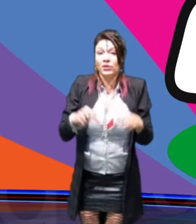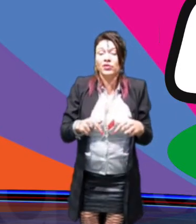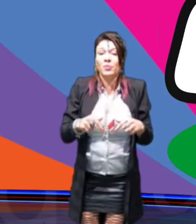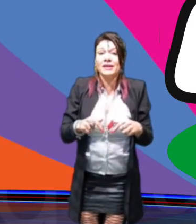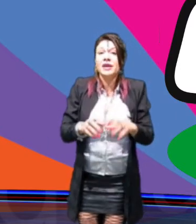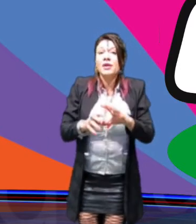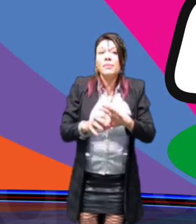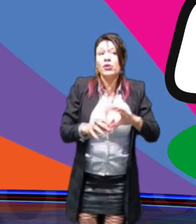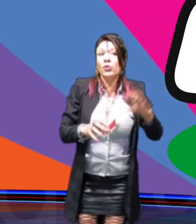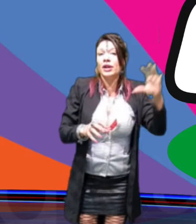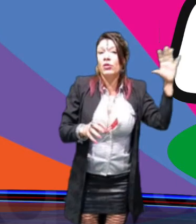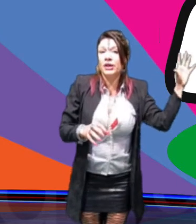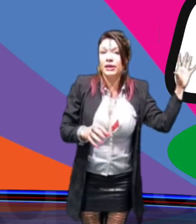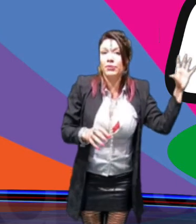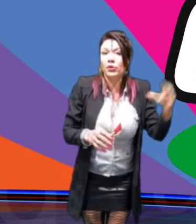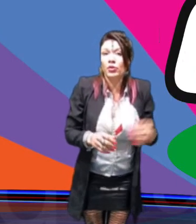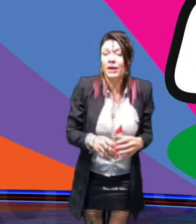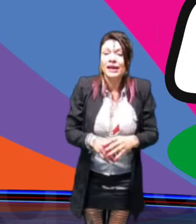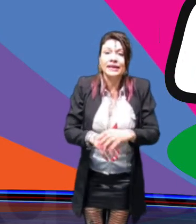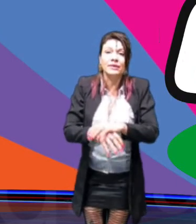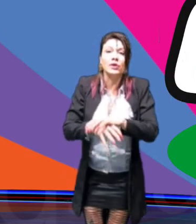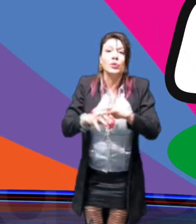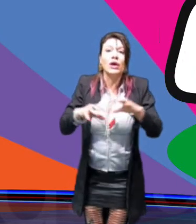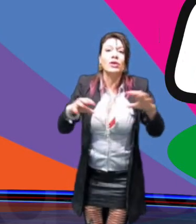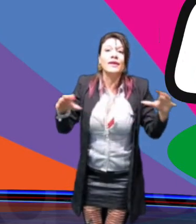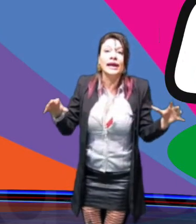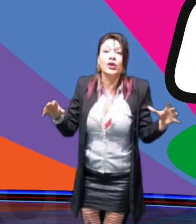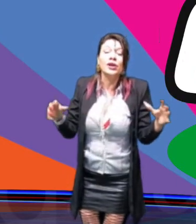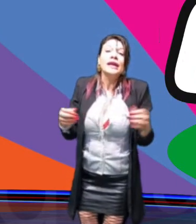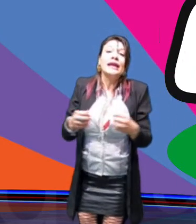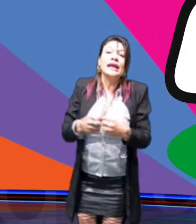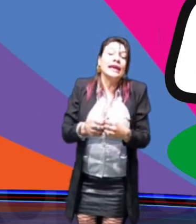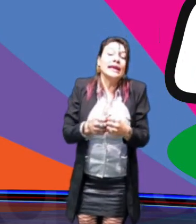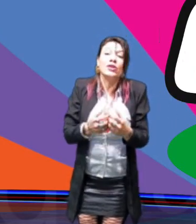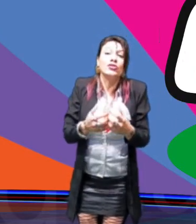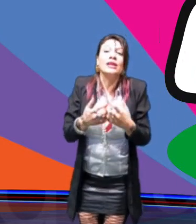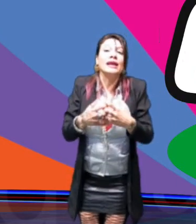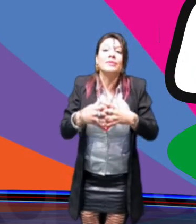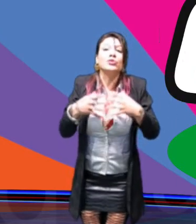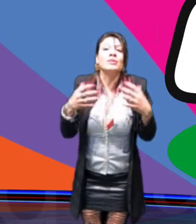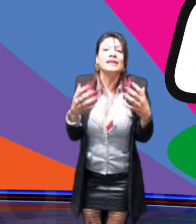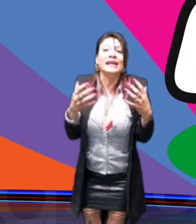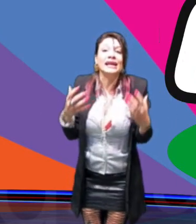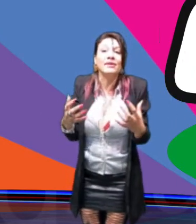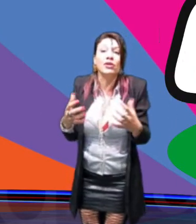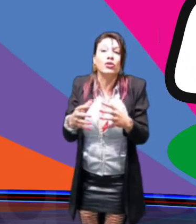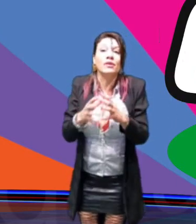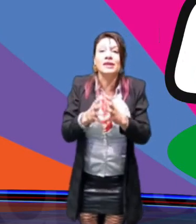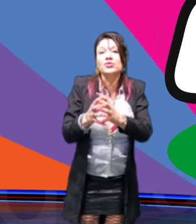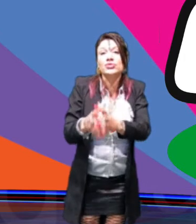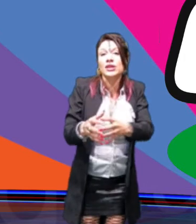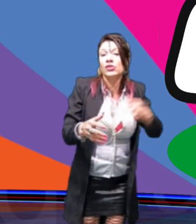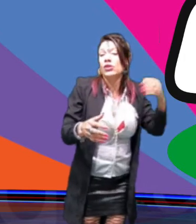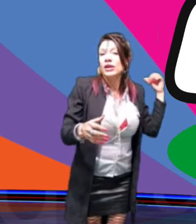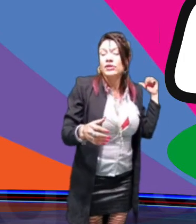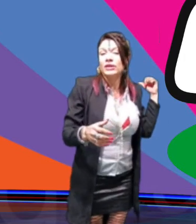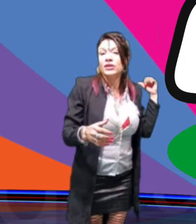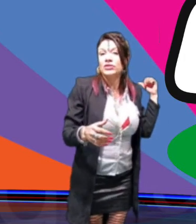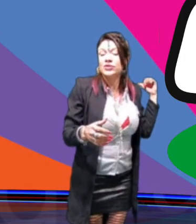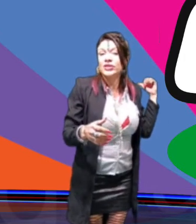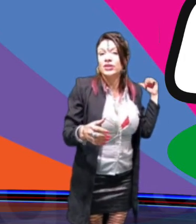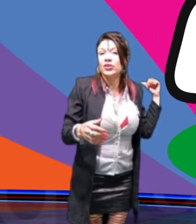nuestro país, pero en lugares como por ejemplo Europa está habiendo una ola de calor que no tiene absolutamente nada que ver con lo que venía sucediendo durante